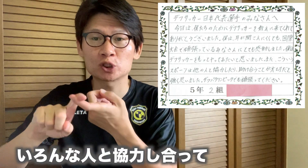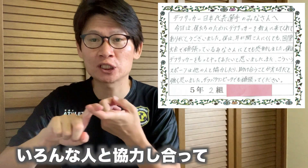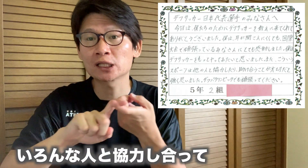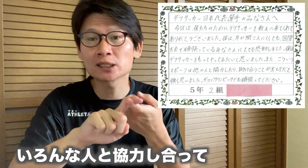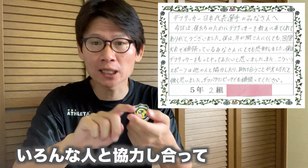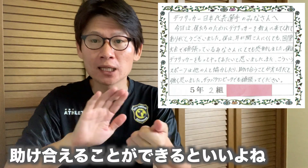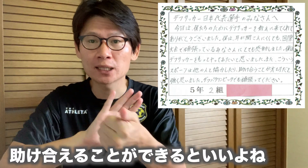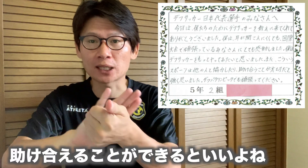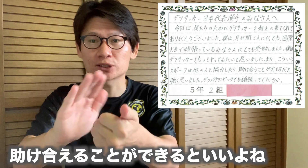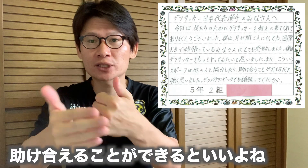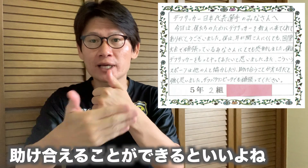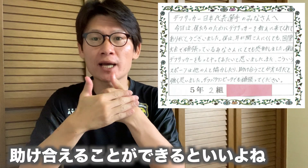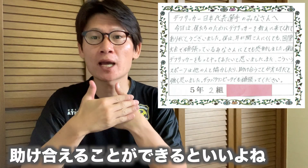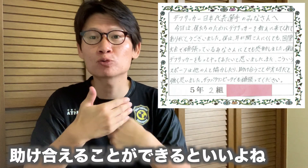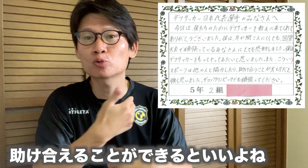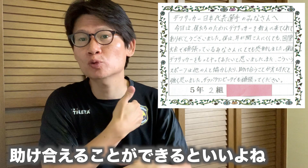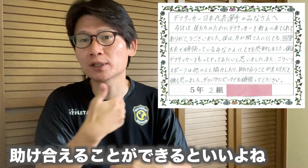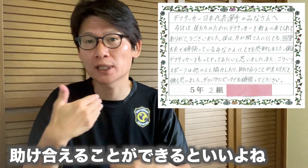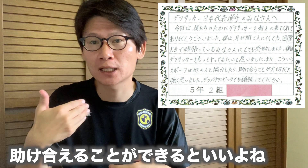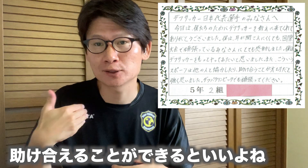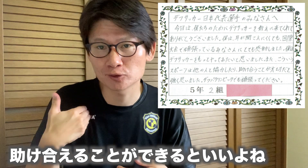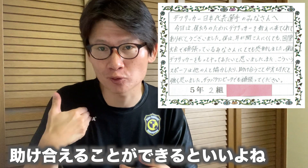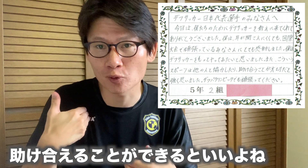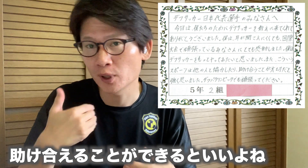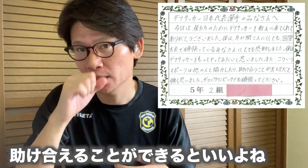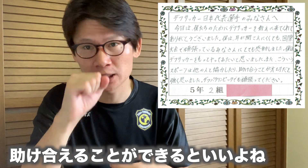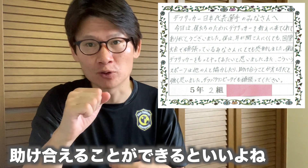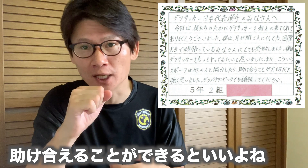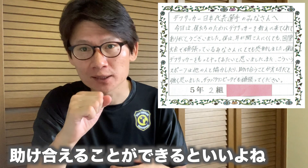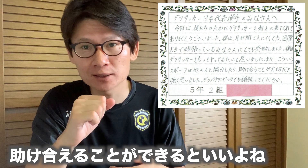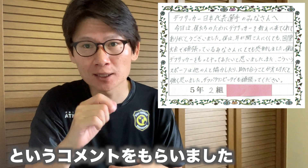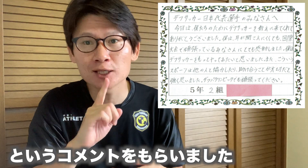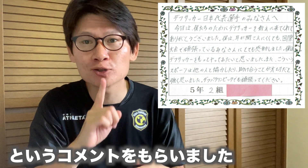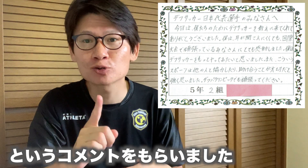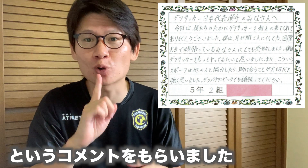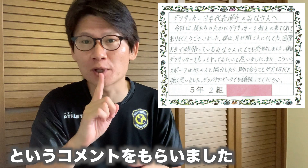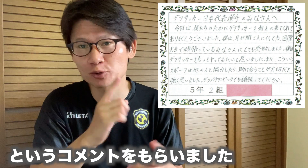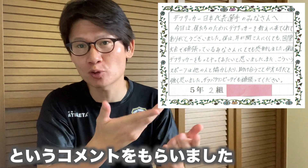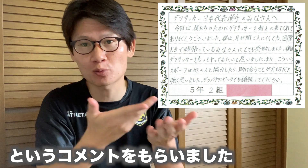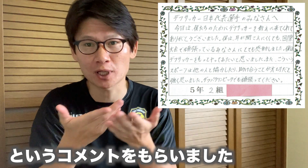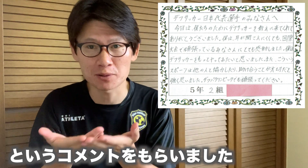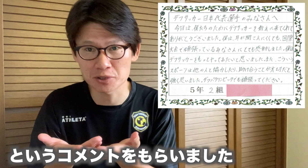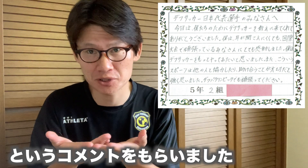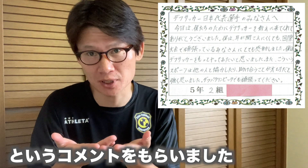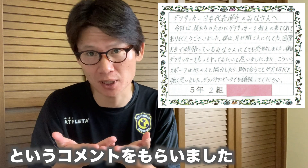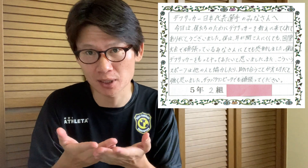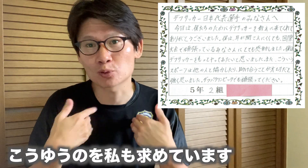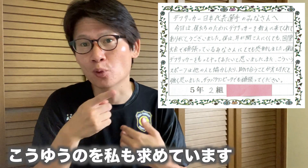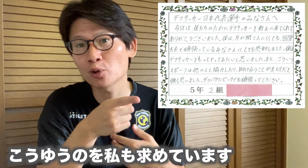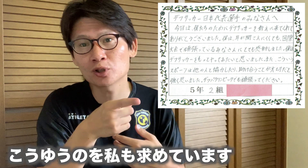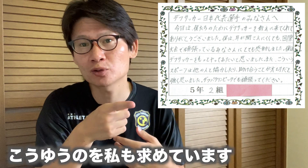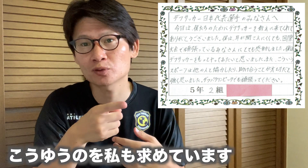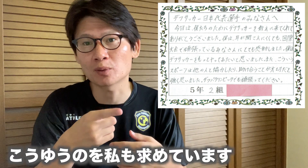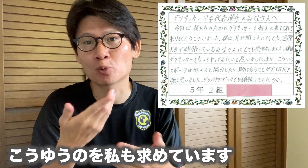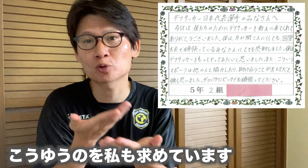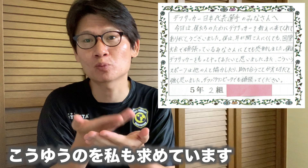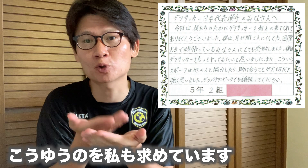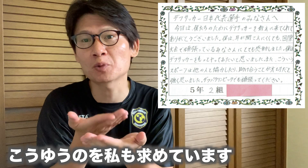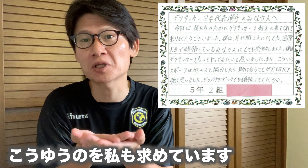合って助け合うことができるといいよねっていうコメントをもらいました。こういうのは求めてます